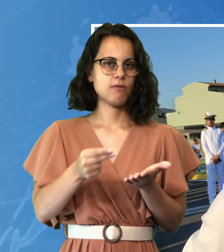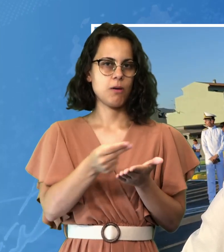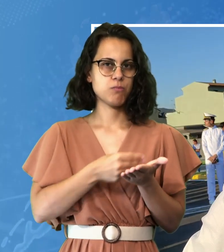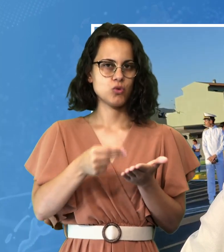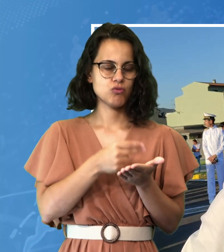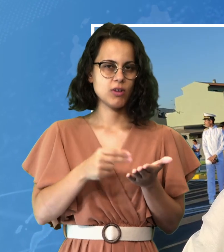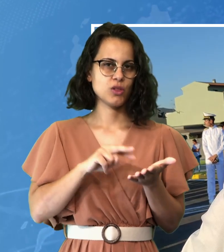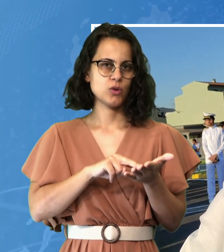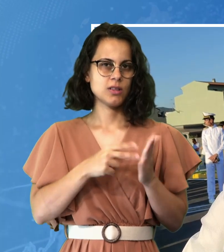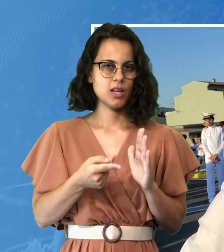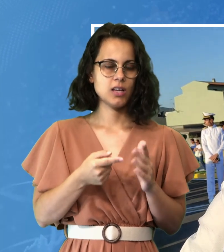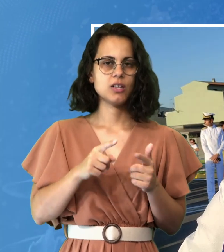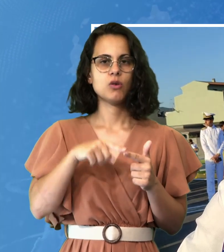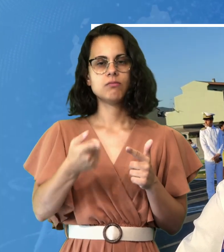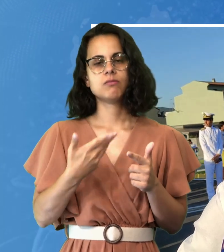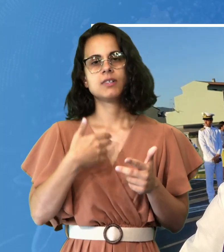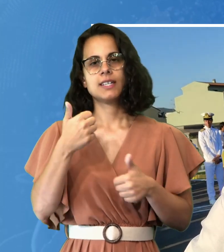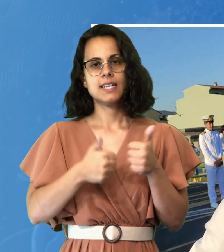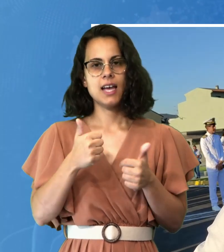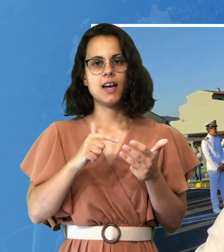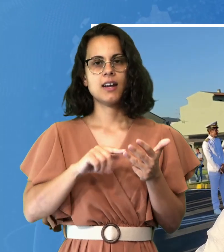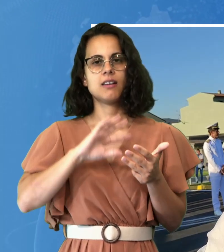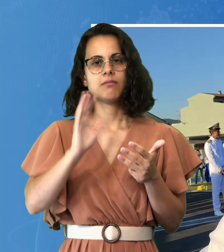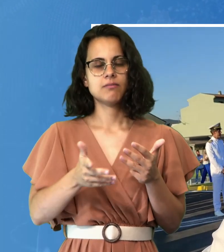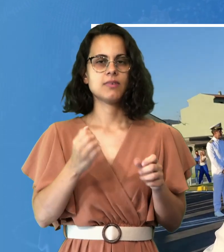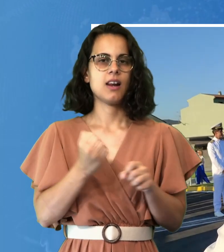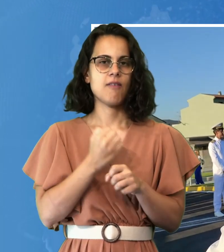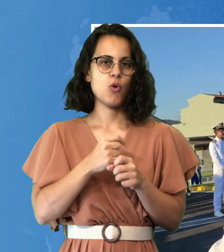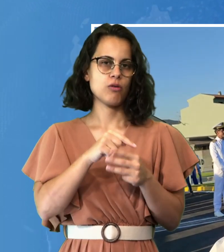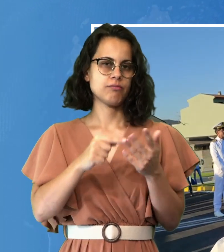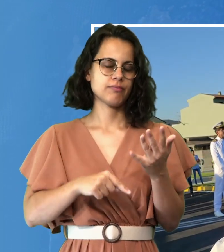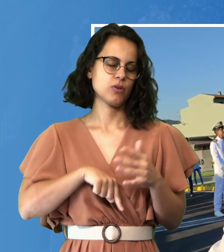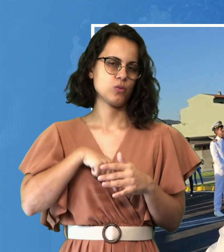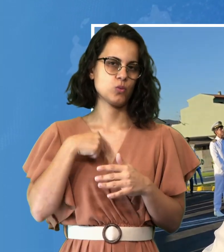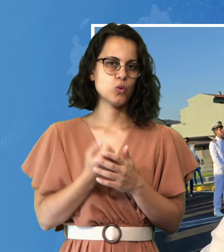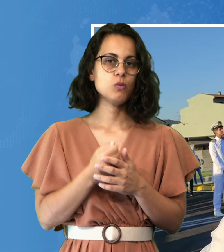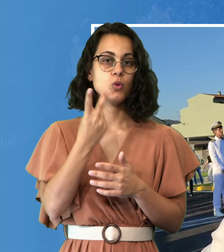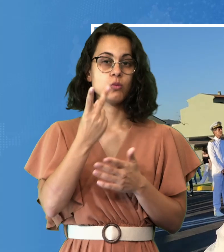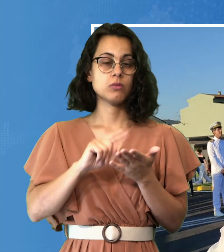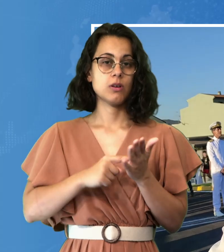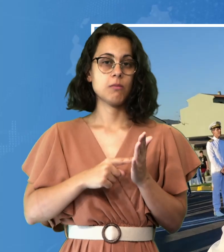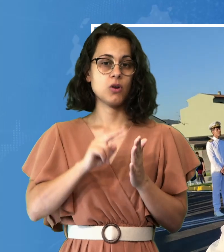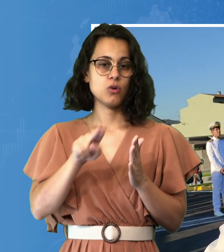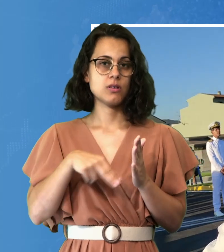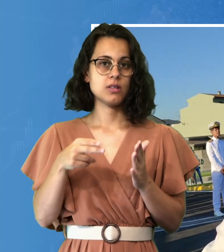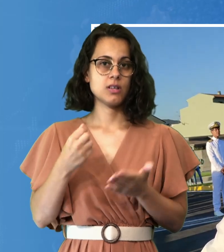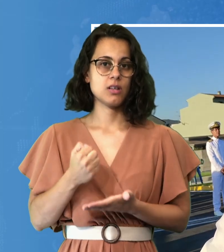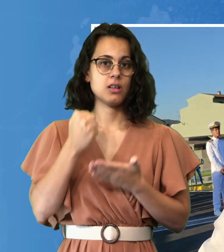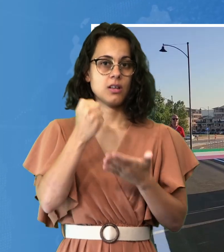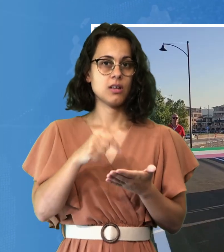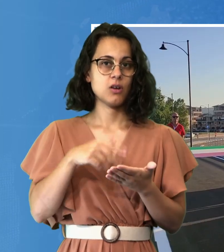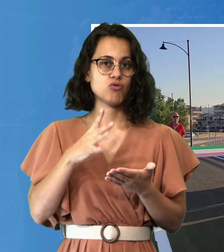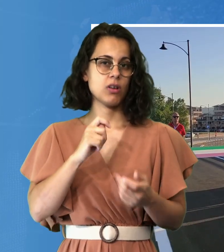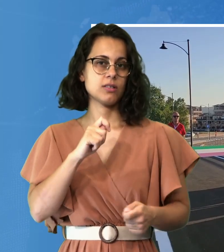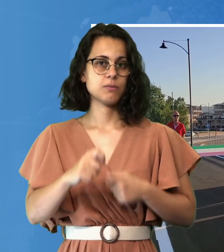tecnica, si fa il bando e poi inizia l'iter per realizzazione. 2 milioni di euro utilizzati di